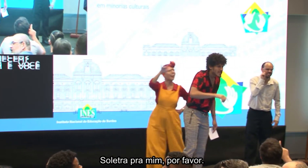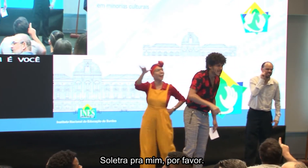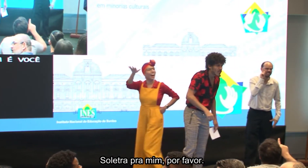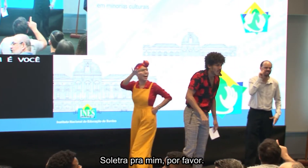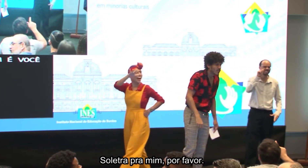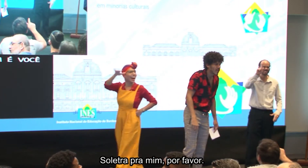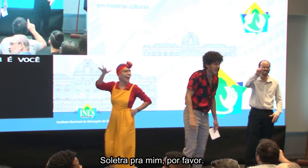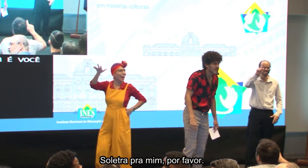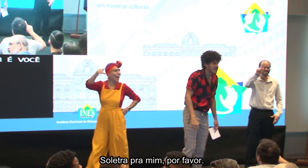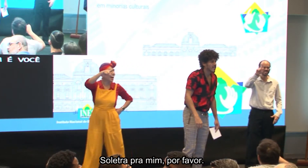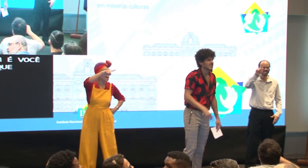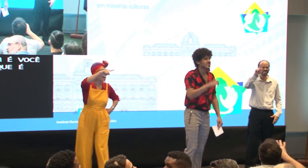favor.